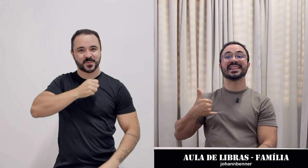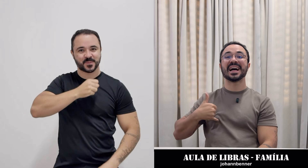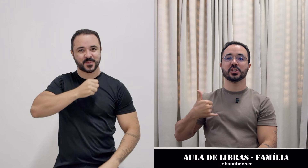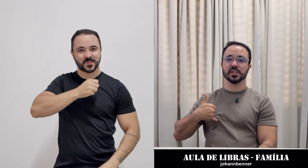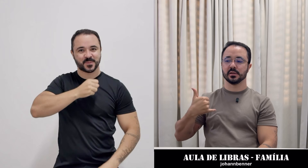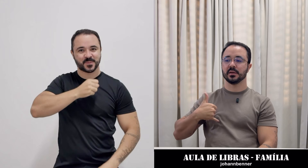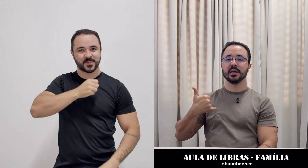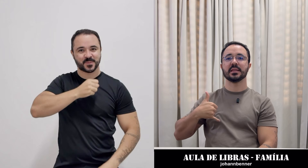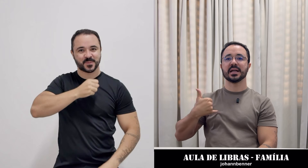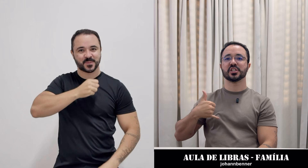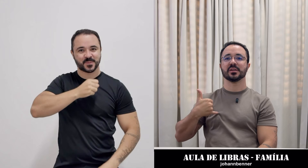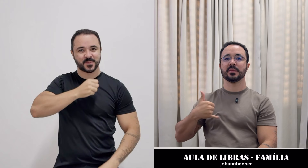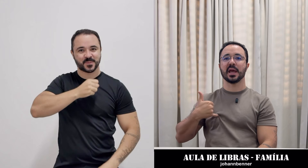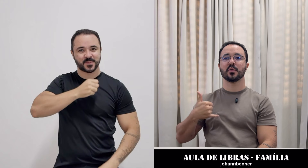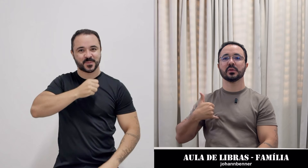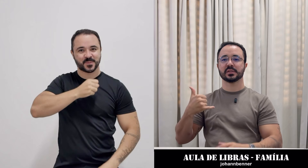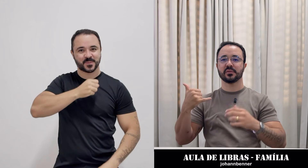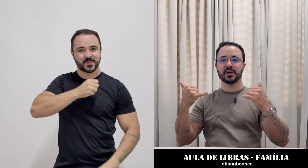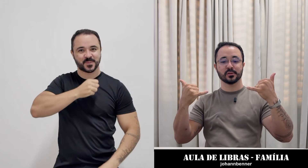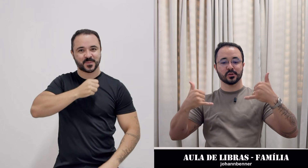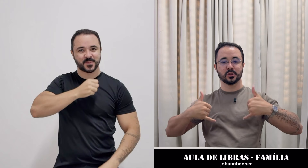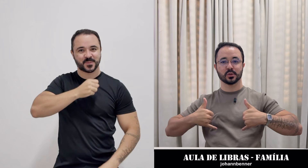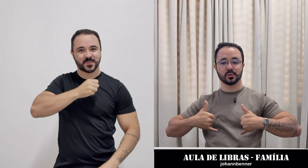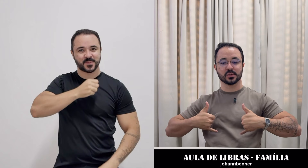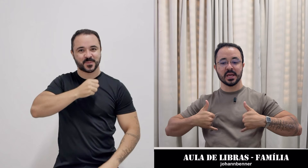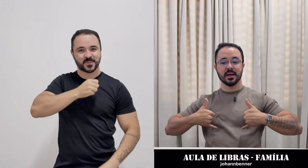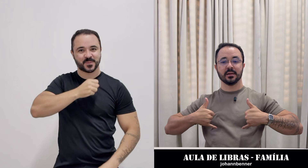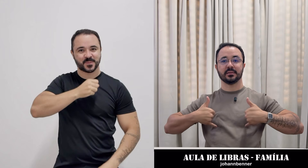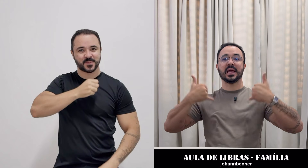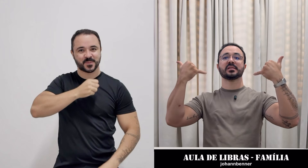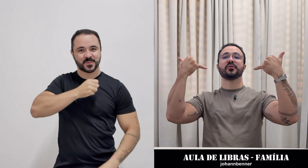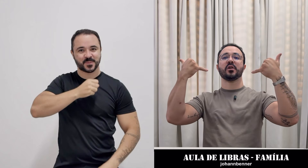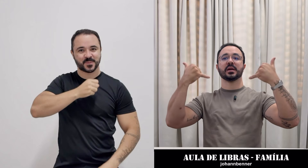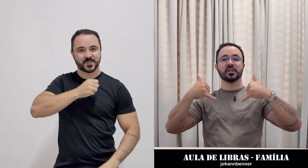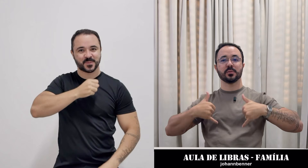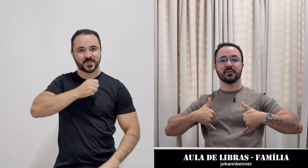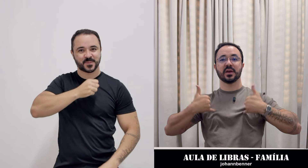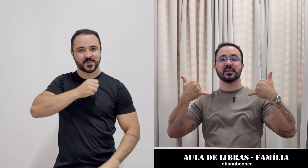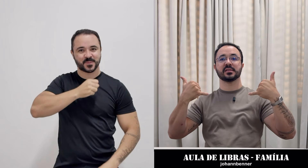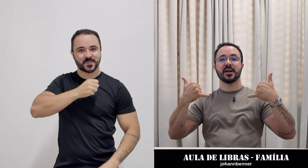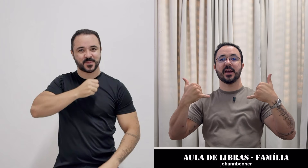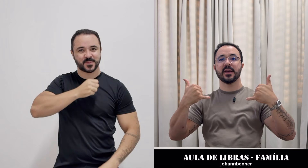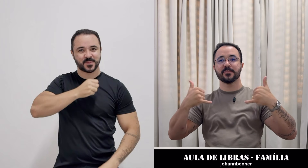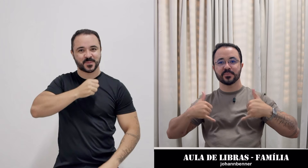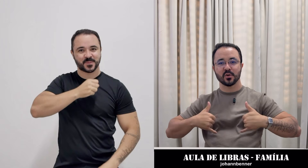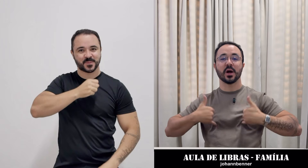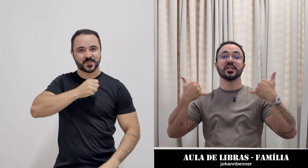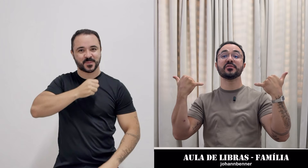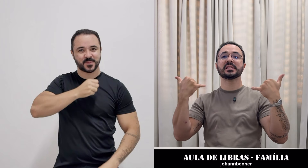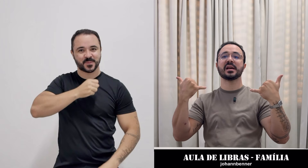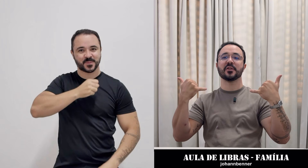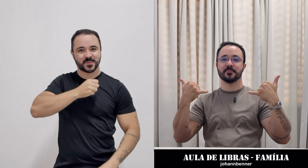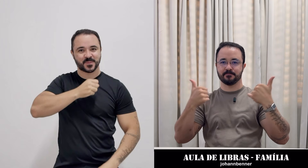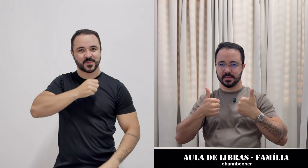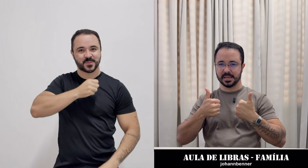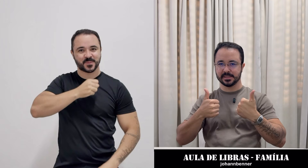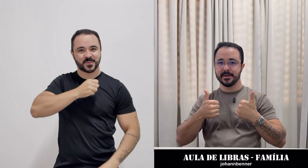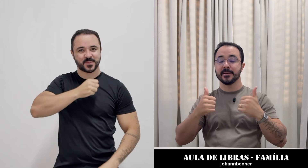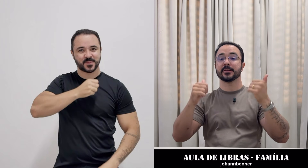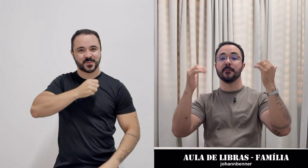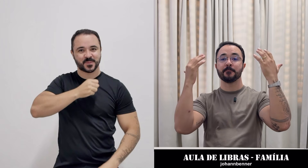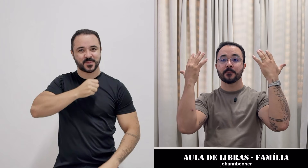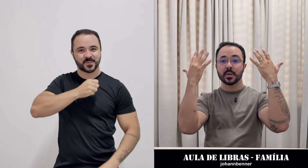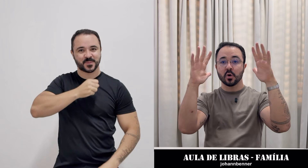de idade. Idade. E aí, quando você faz os dois juntos dessa forma aqui de uma vez, é o aniversário,